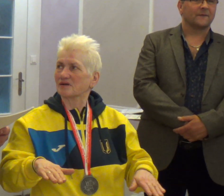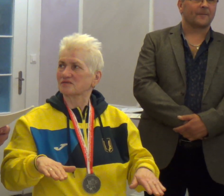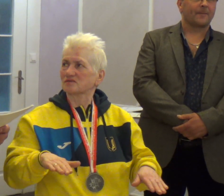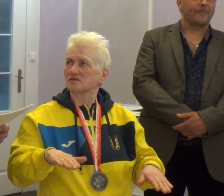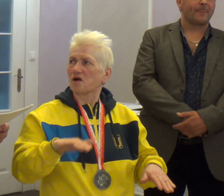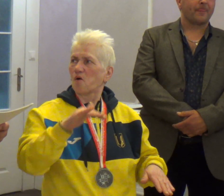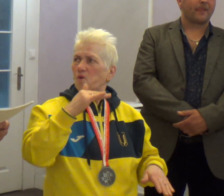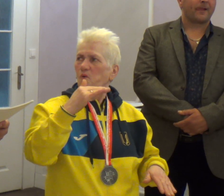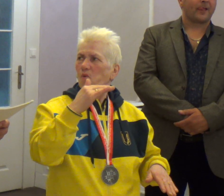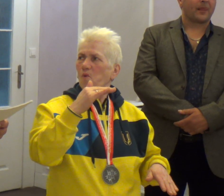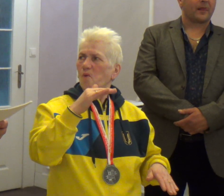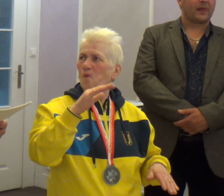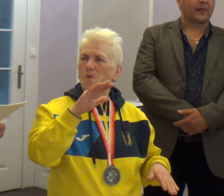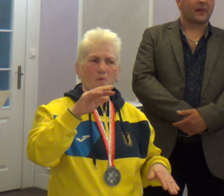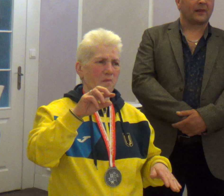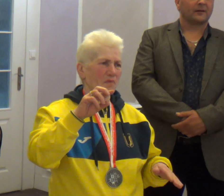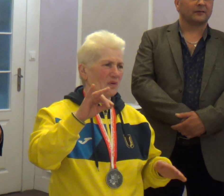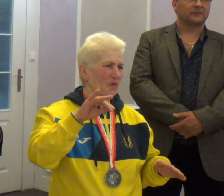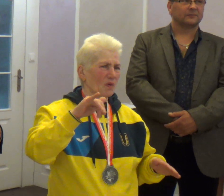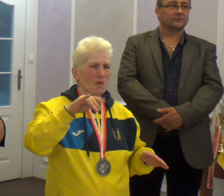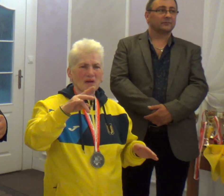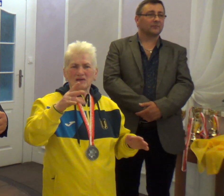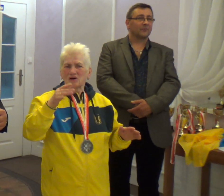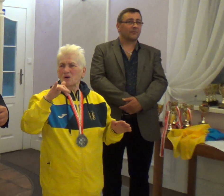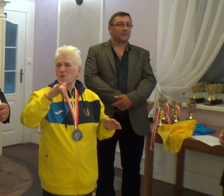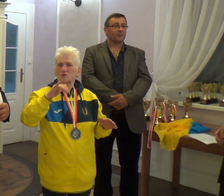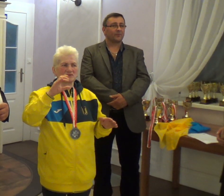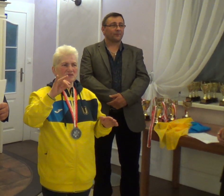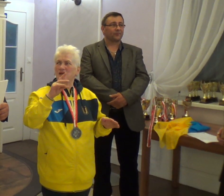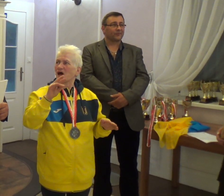Кубилиус Юстинас Литва.